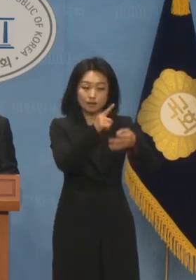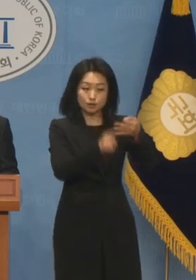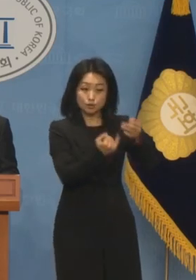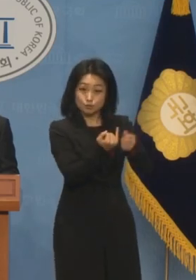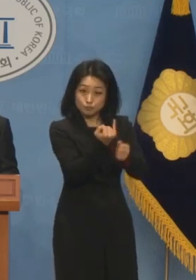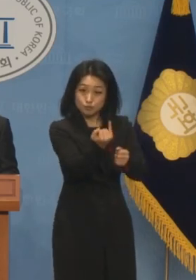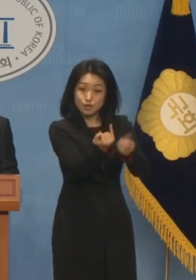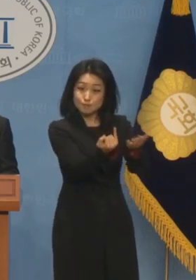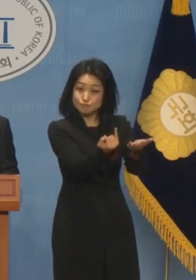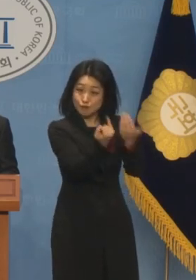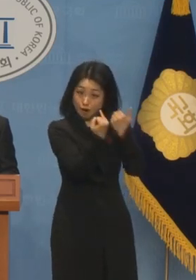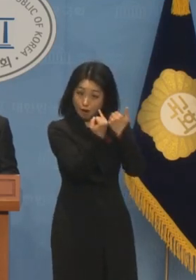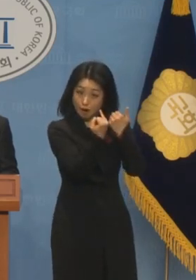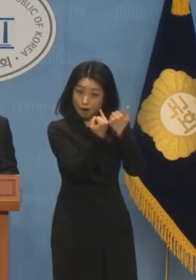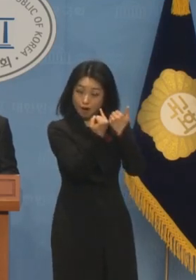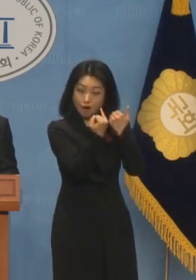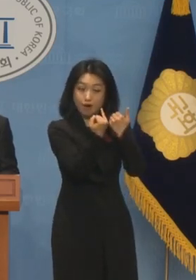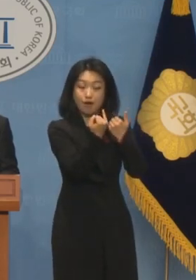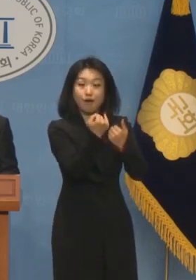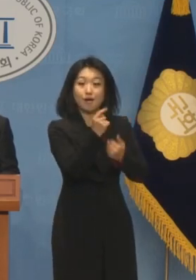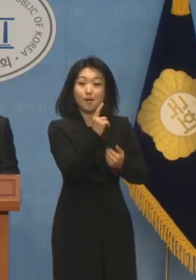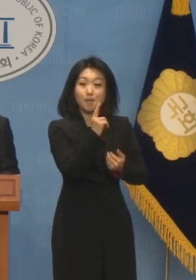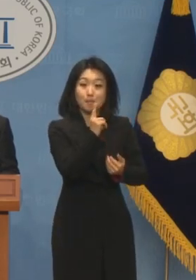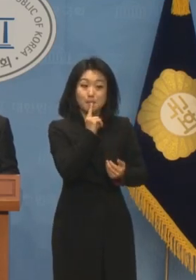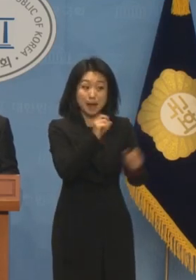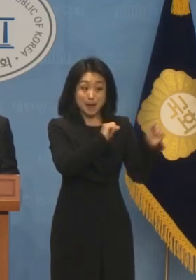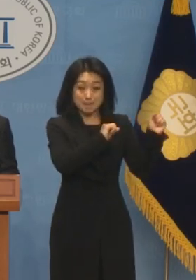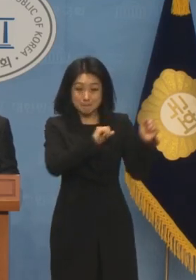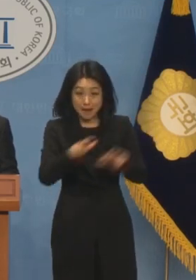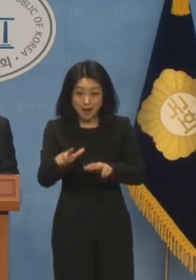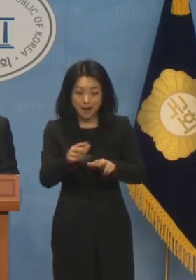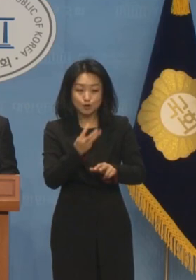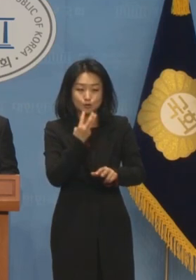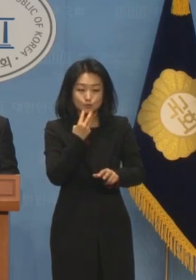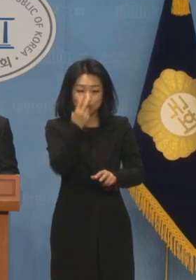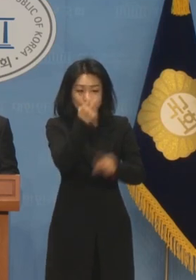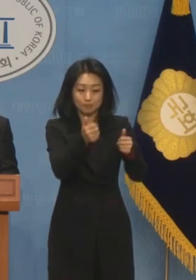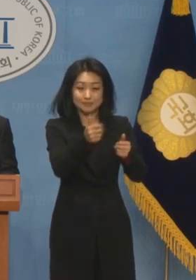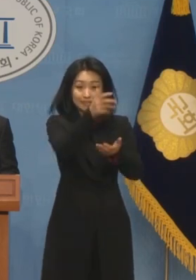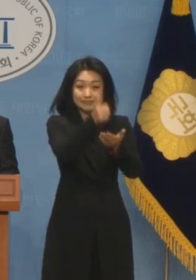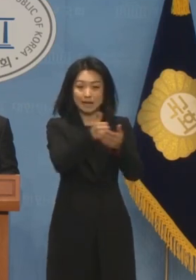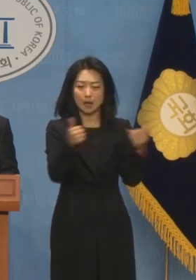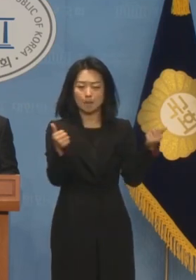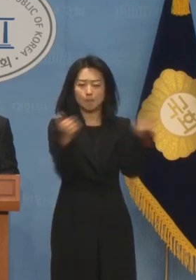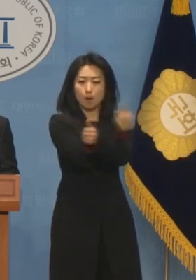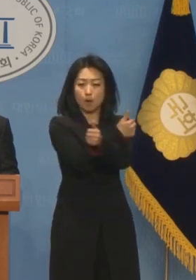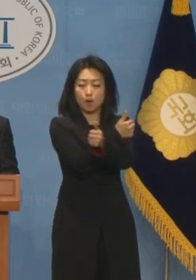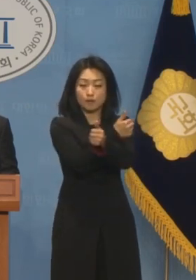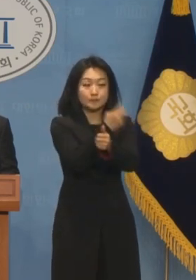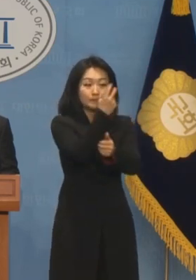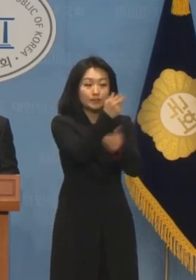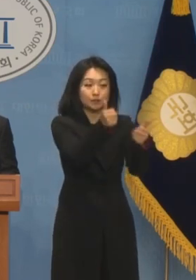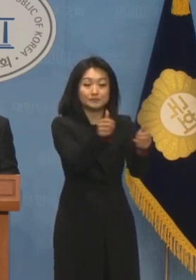한번 해보겠다고 나서자마자 인사패싱으로 이원석 검찰총장을